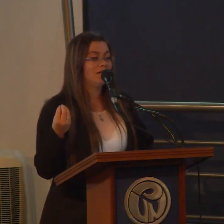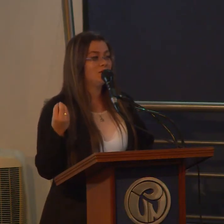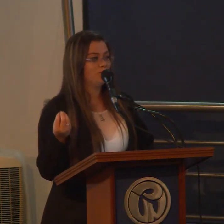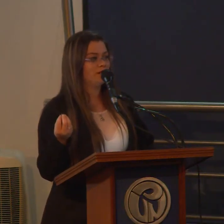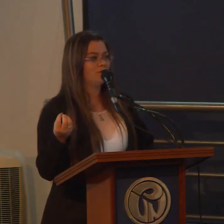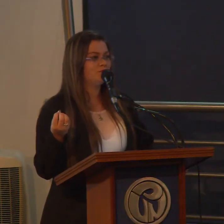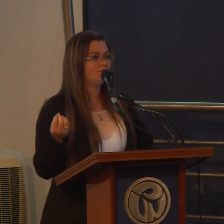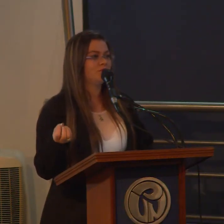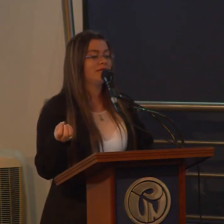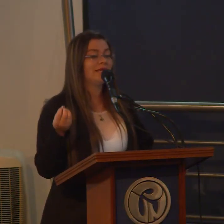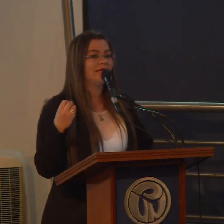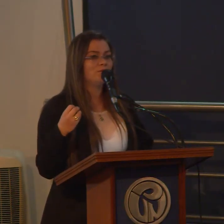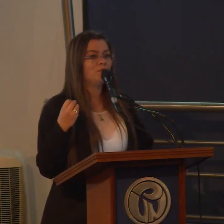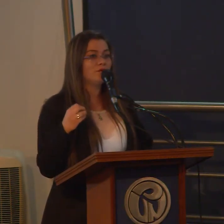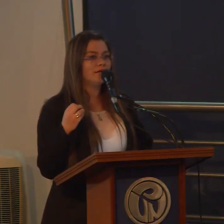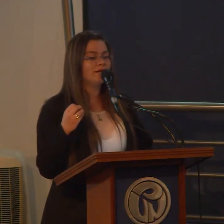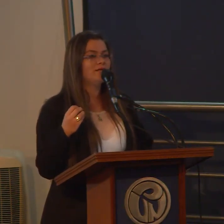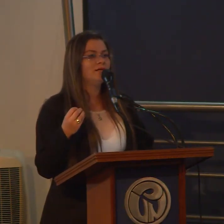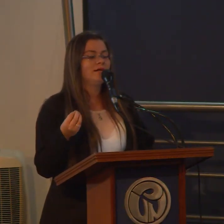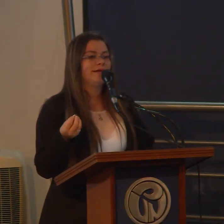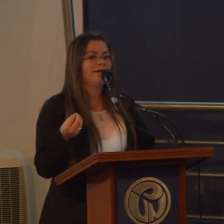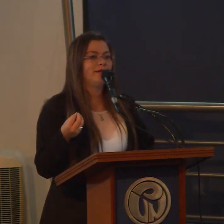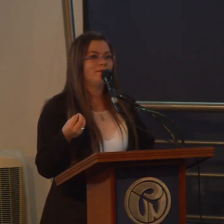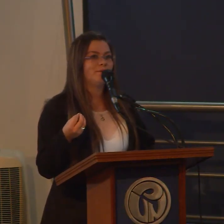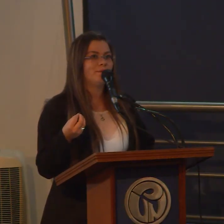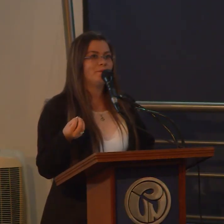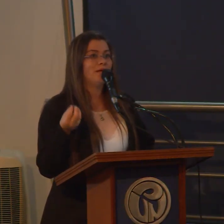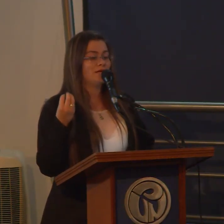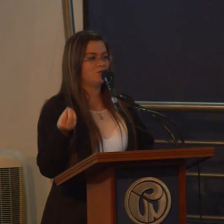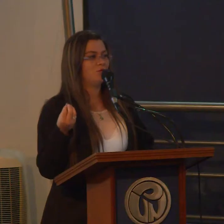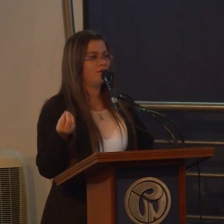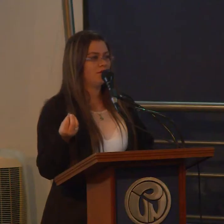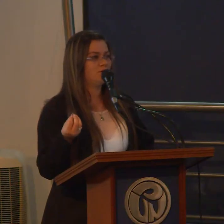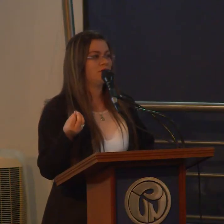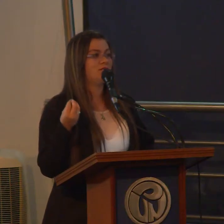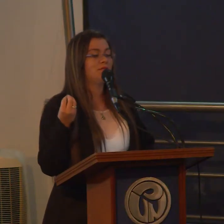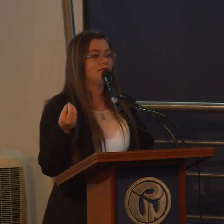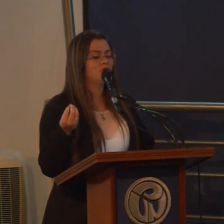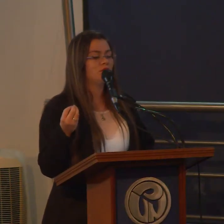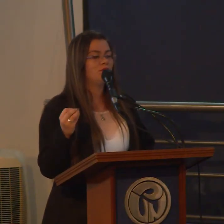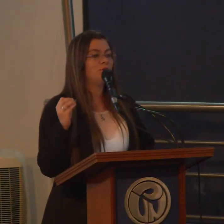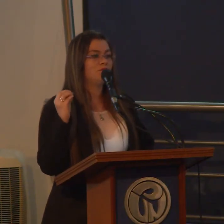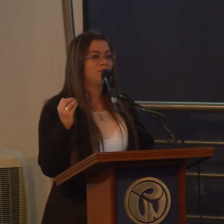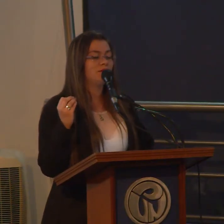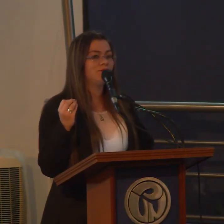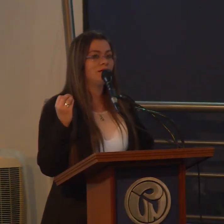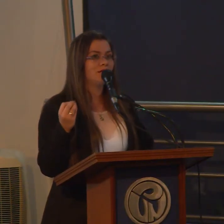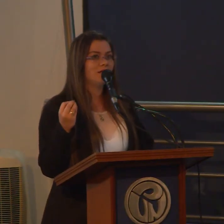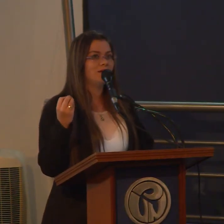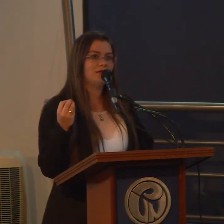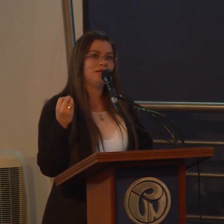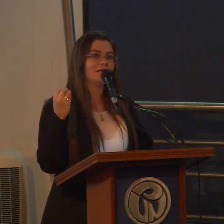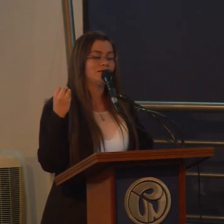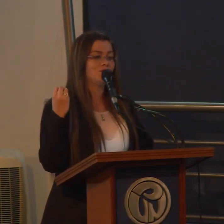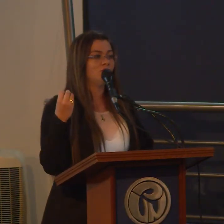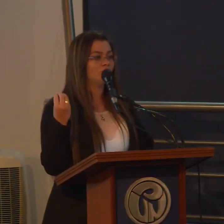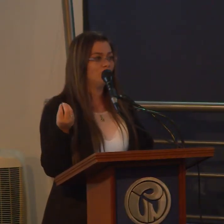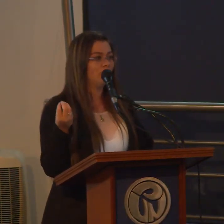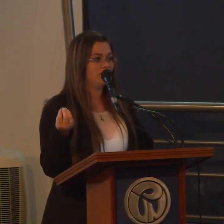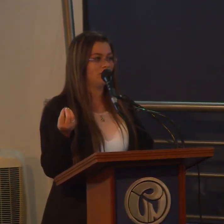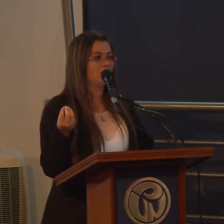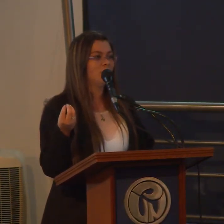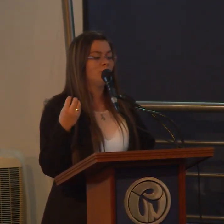posibilitar en el sujeto que él pudiera valer su trabajo, respetar su trabajo, pero también valer la creación